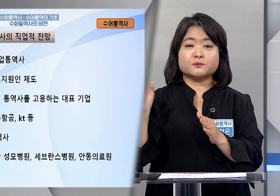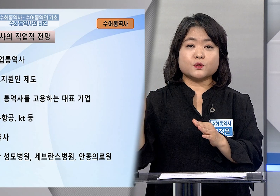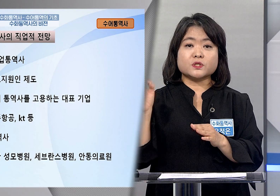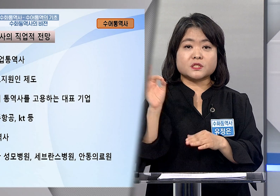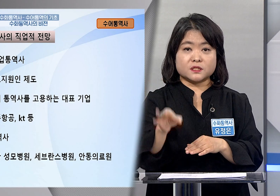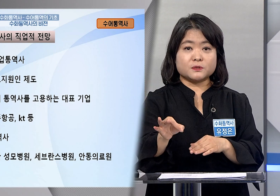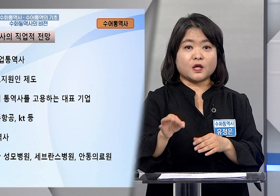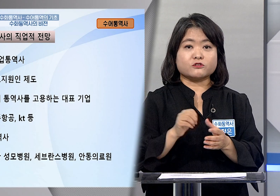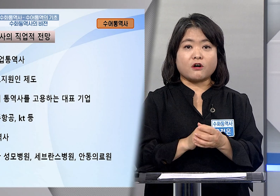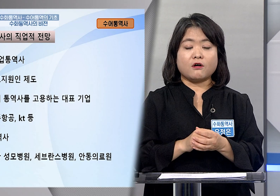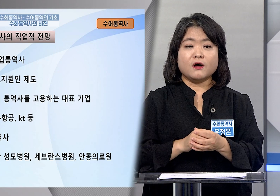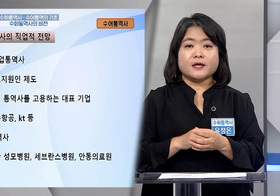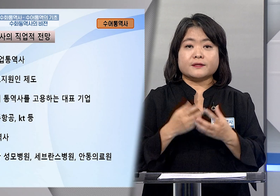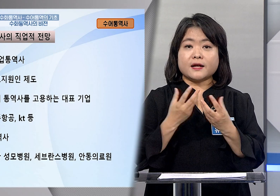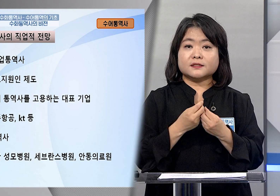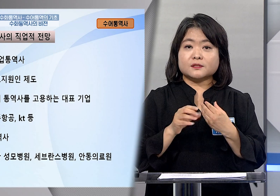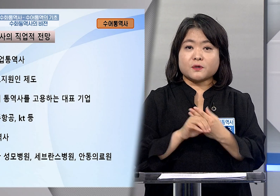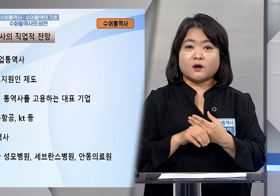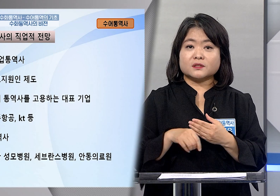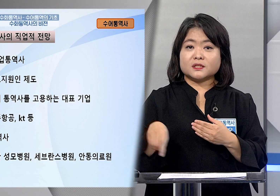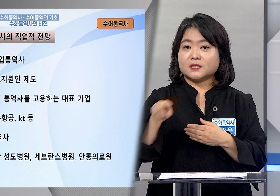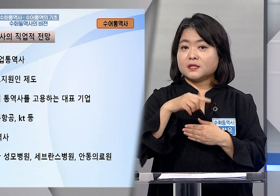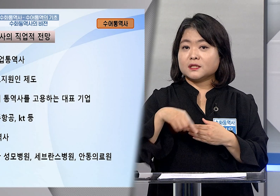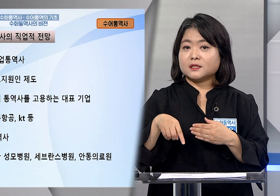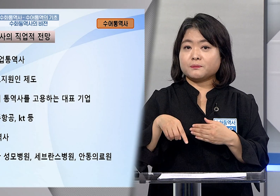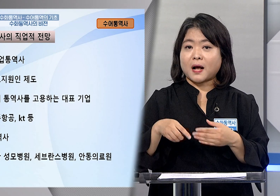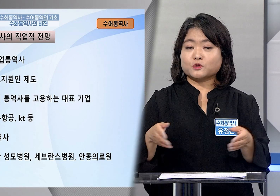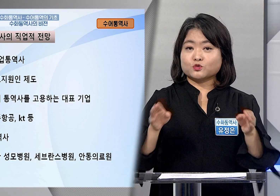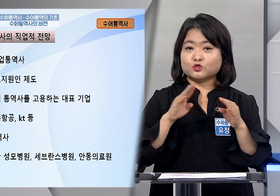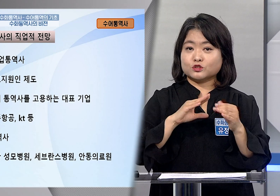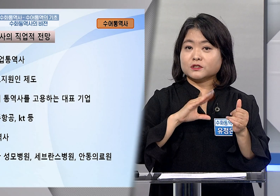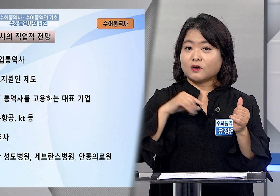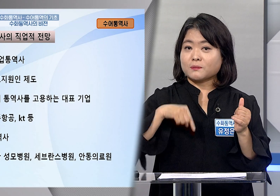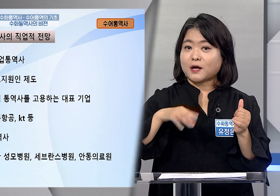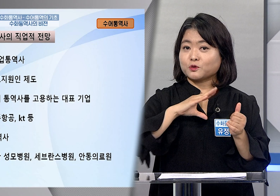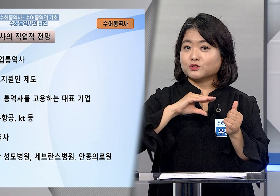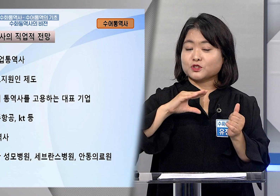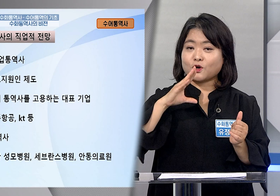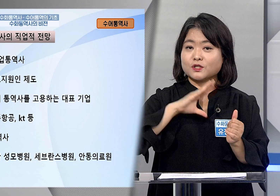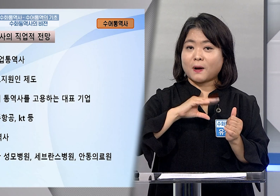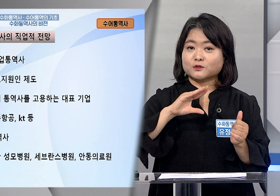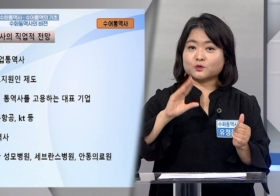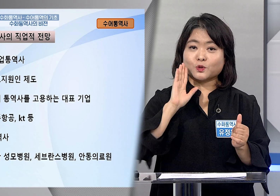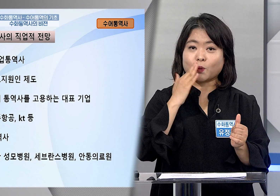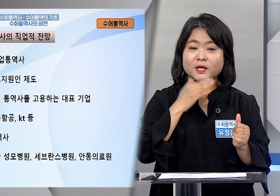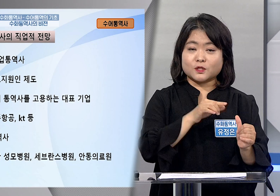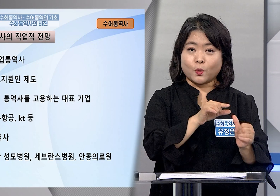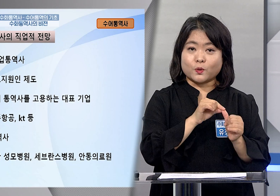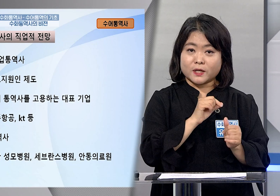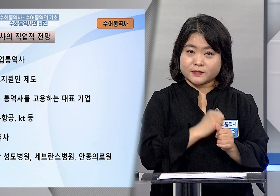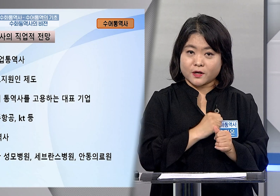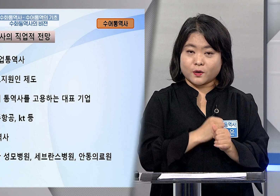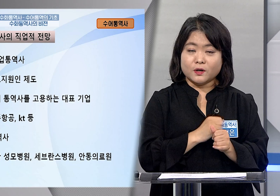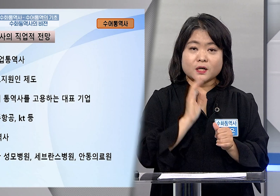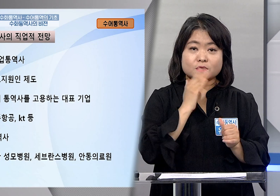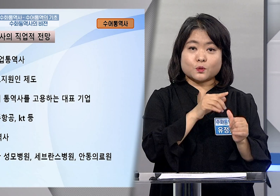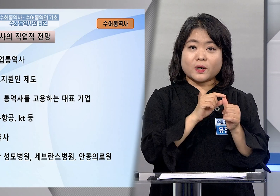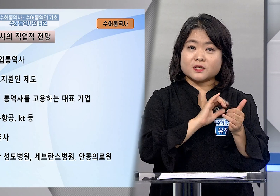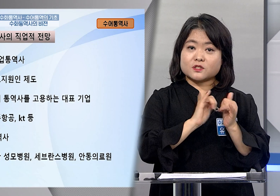비용이 지급이 되고요. 예를 들면 이 방송국, 여기 방송국이죠. 이 방송국에 농아인을 고용을 했어요. 근데 농아인이 전화